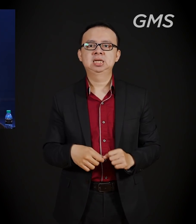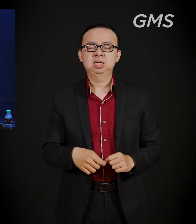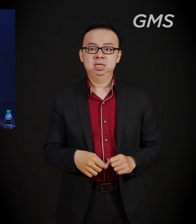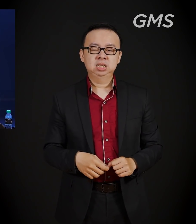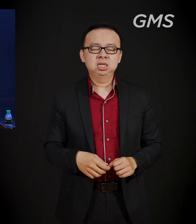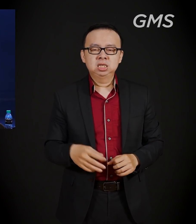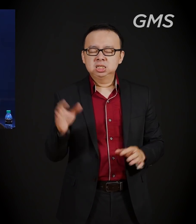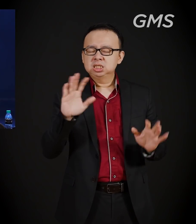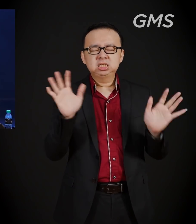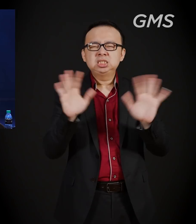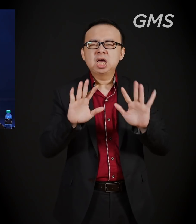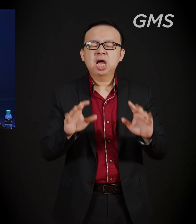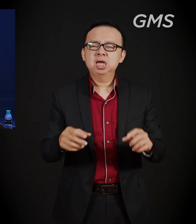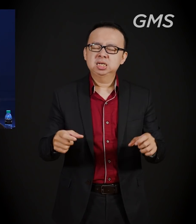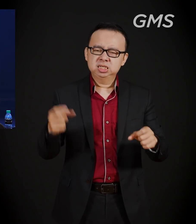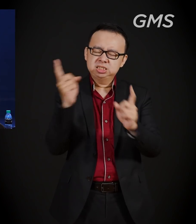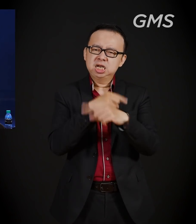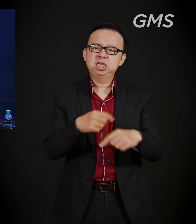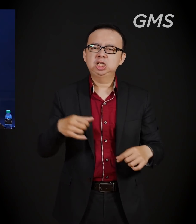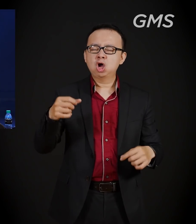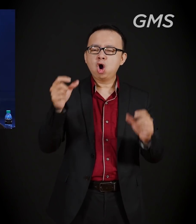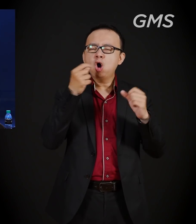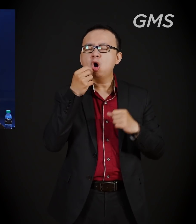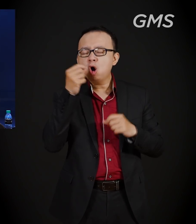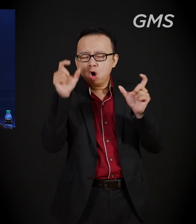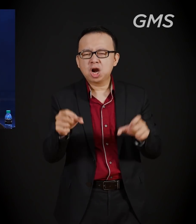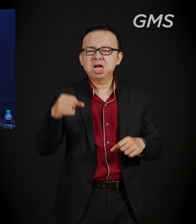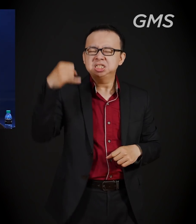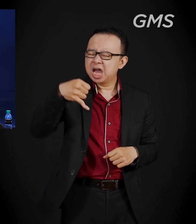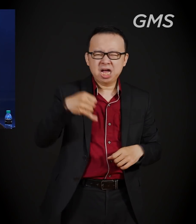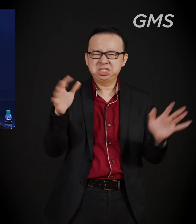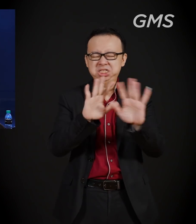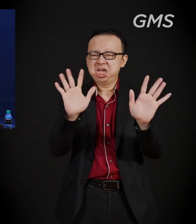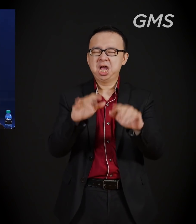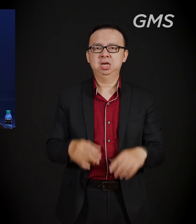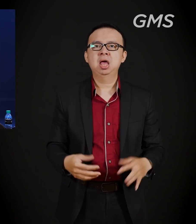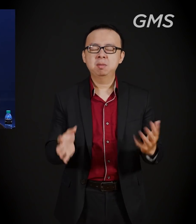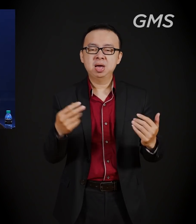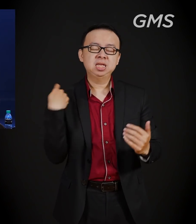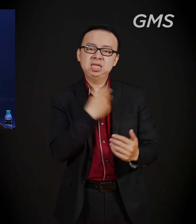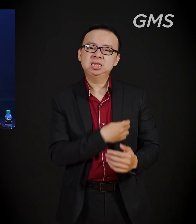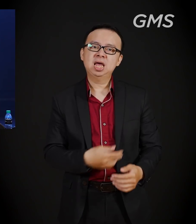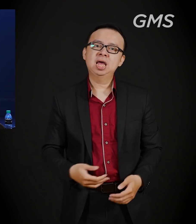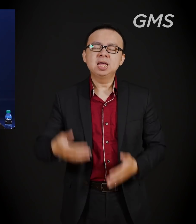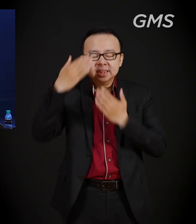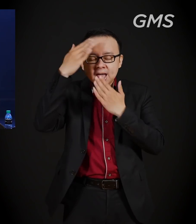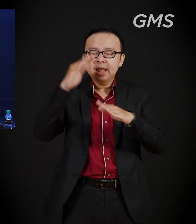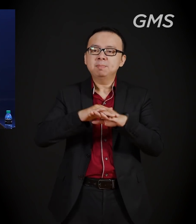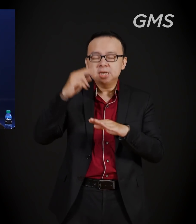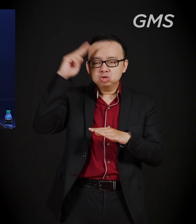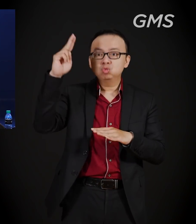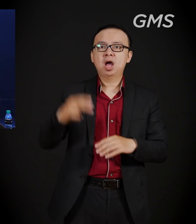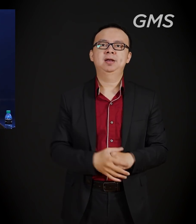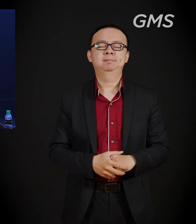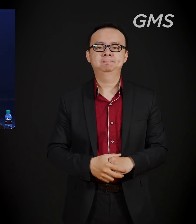cari muka. Jangan jadi penjilat. Anak-anak Tuhan takut sama Tuhan. Dan karena dia hidup takut akan Tuhan, Tuhan yang akan mengangkat dan menyatakan kemuliaan.